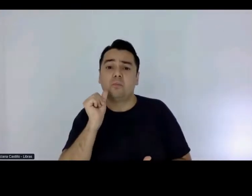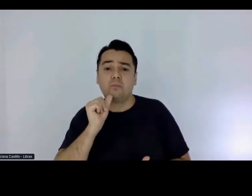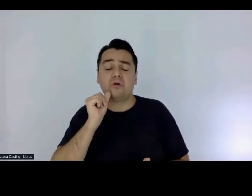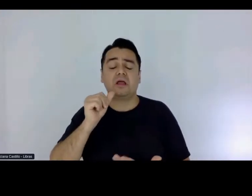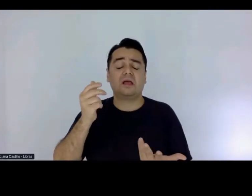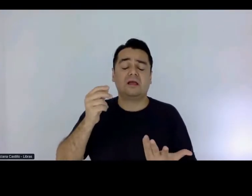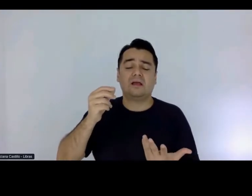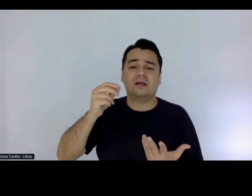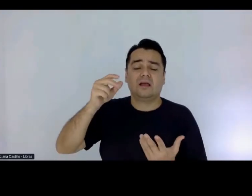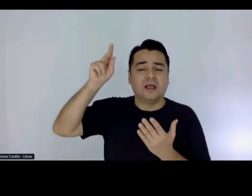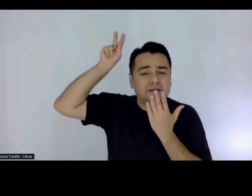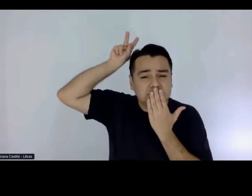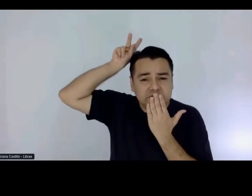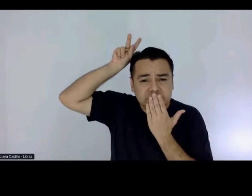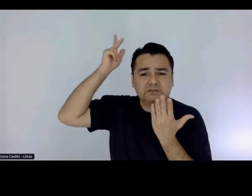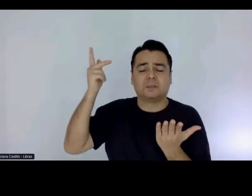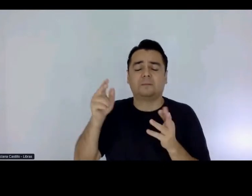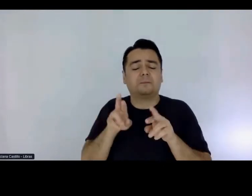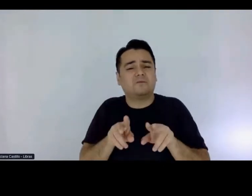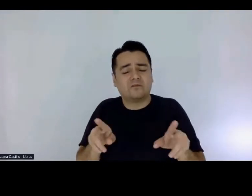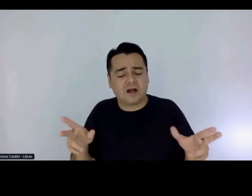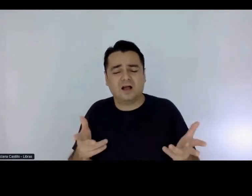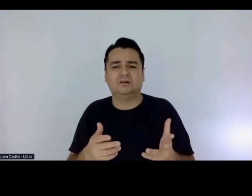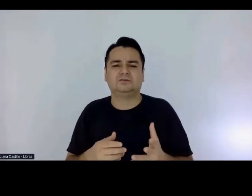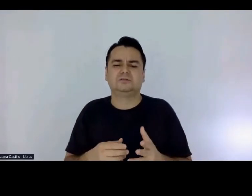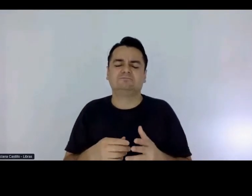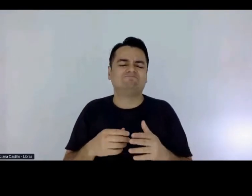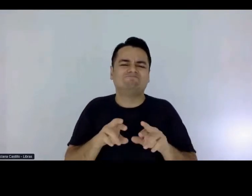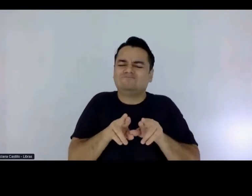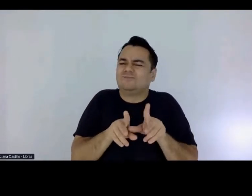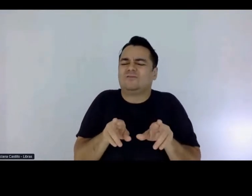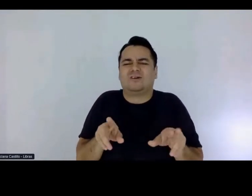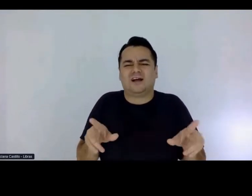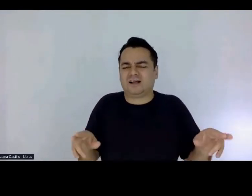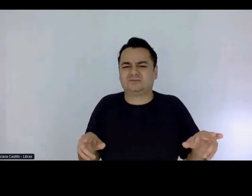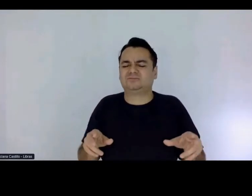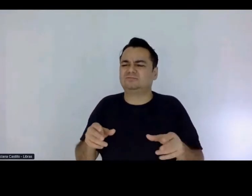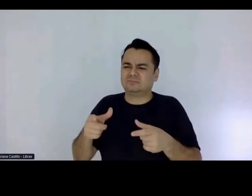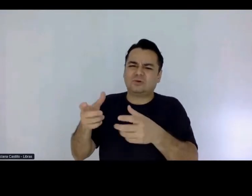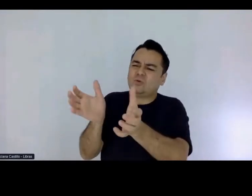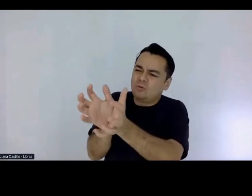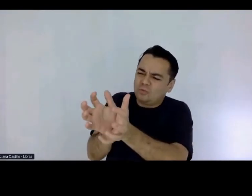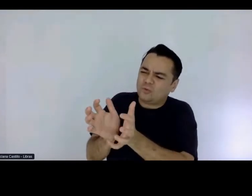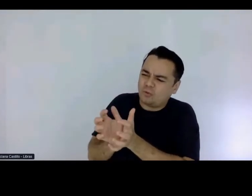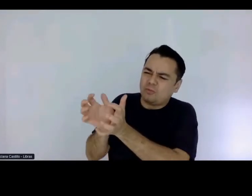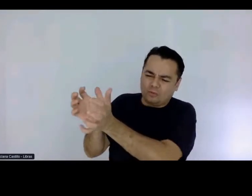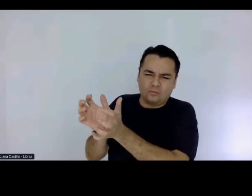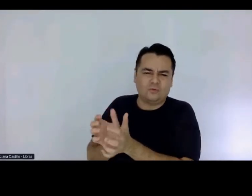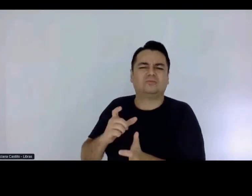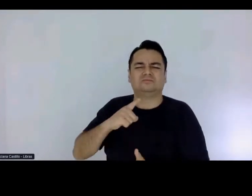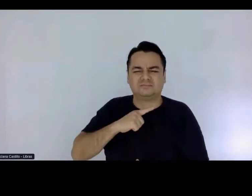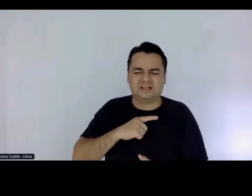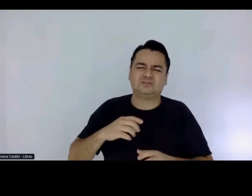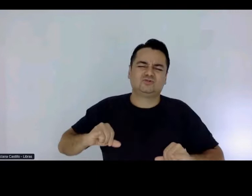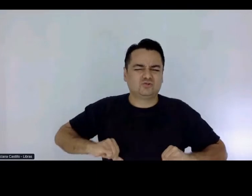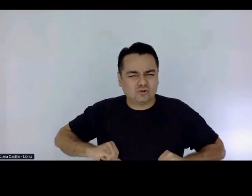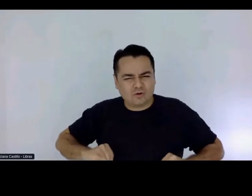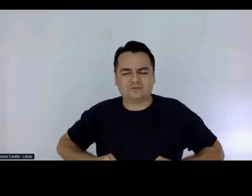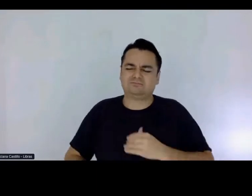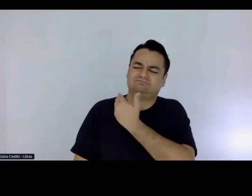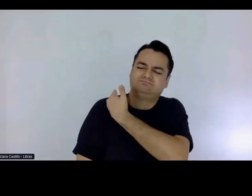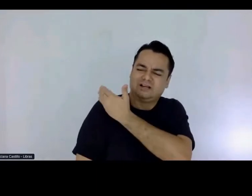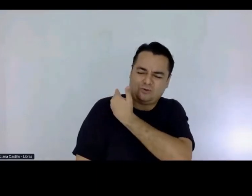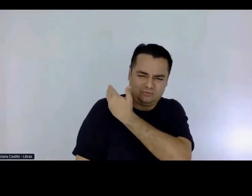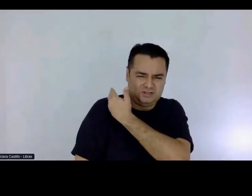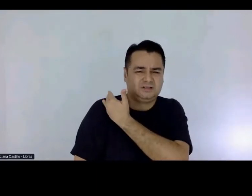né? Então, assim, de tantas outras maiorias minorizadas, e aquelas aqui que eu não citei.